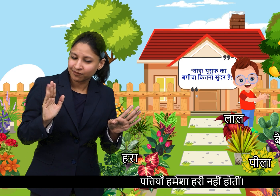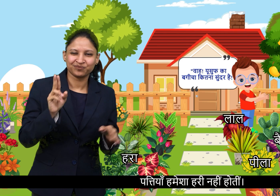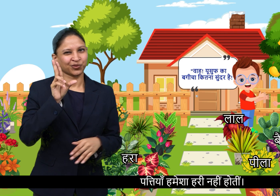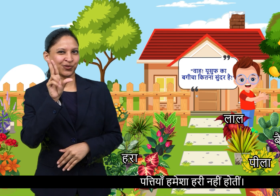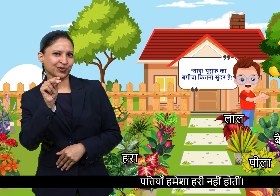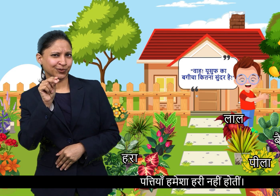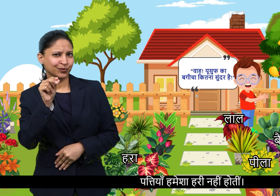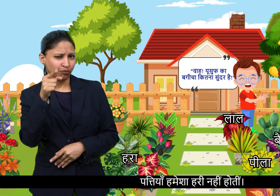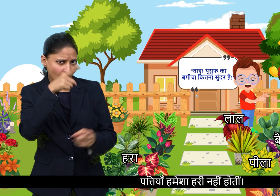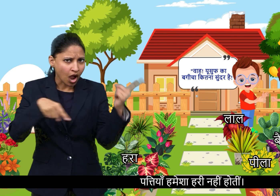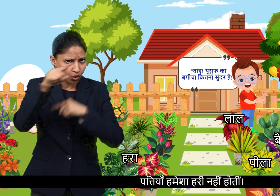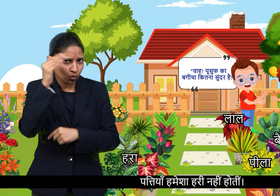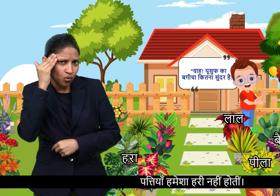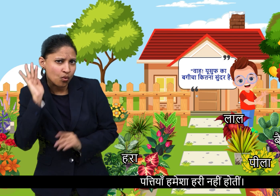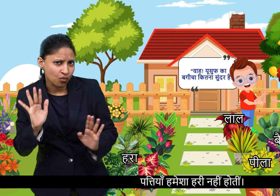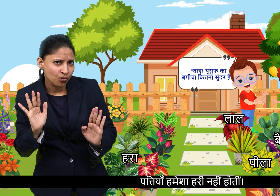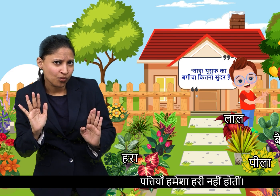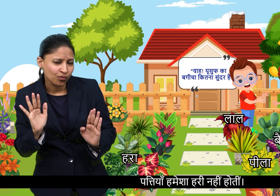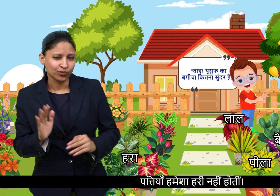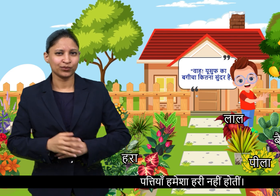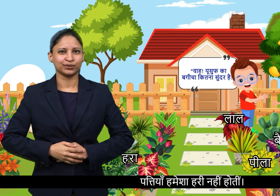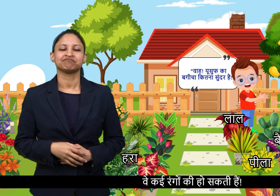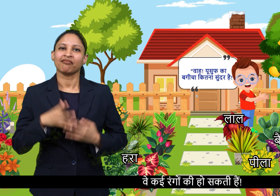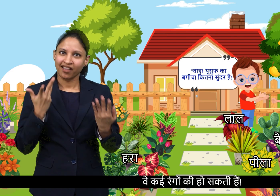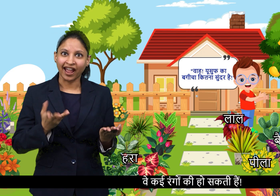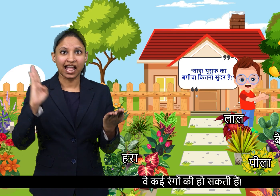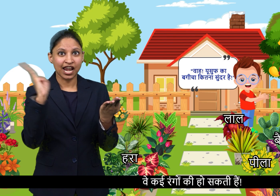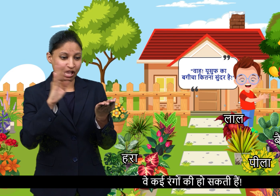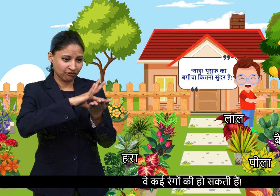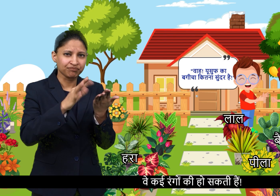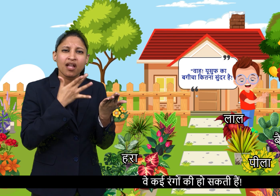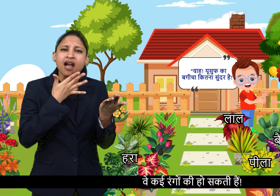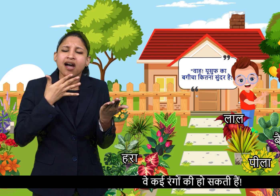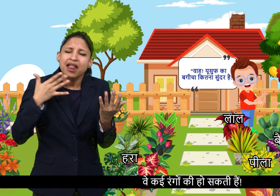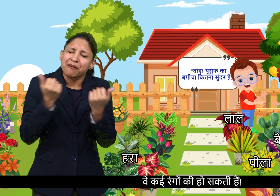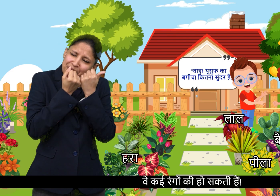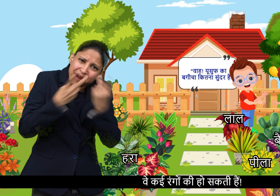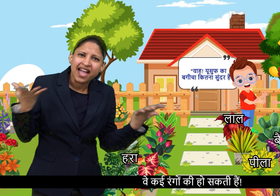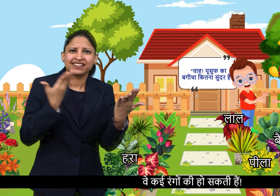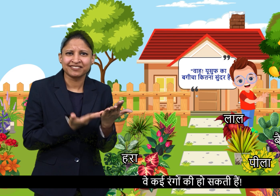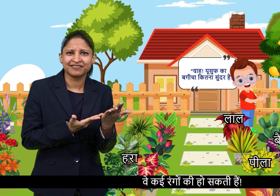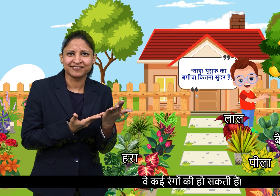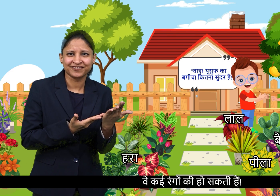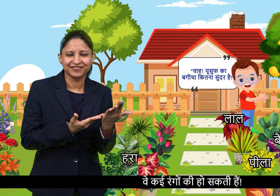पत्तियां हमेशा हरी नहीं होती, वे कई रंगों की हो सकती है।